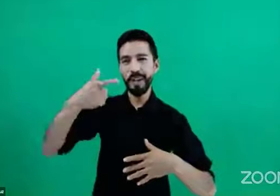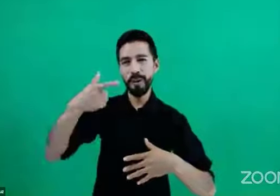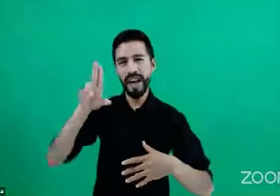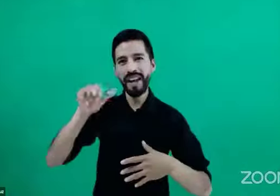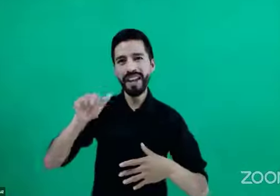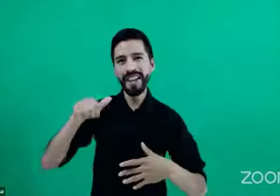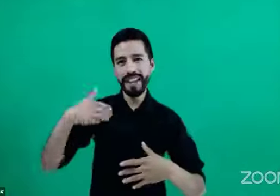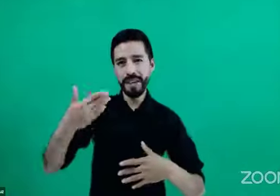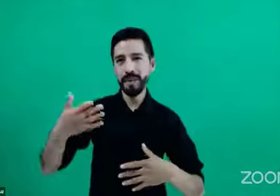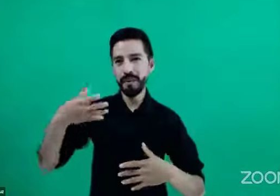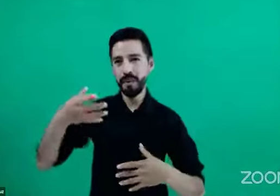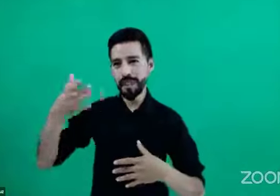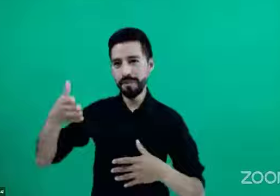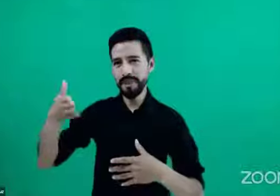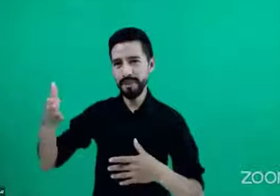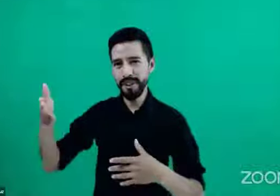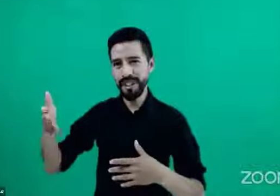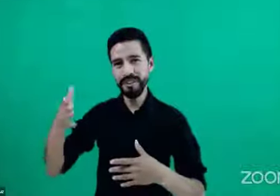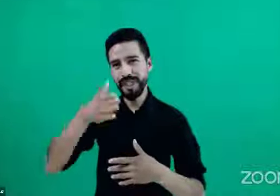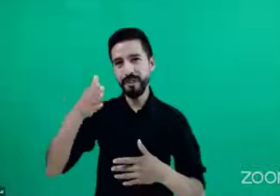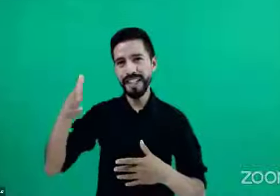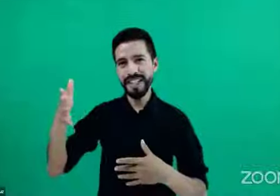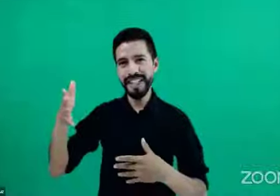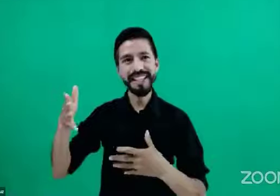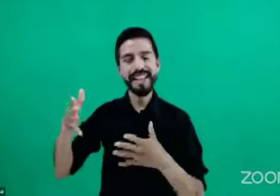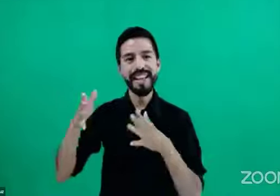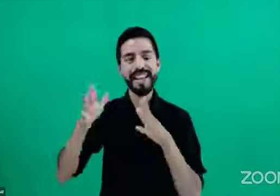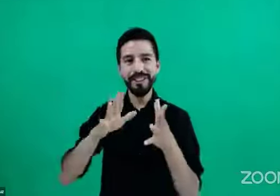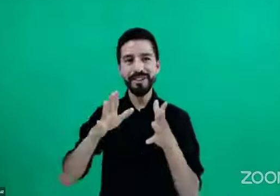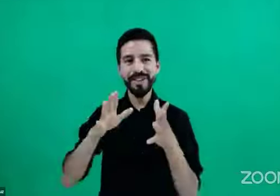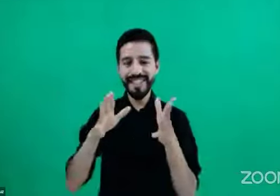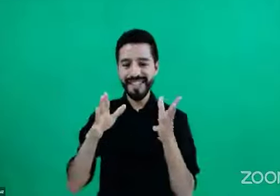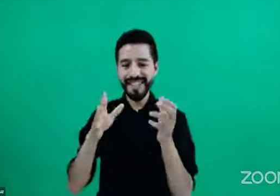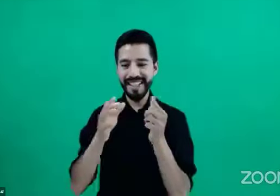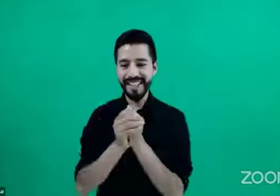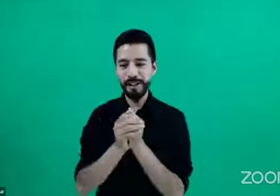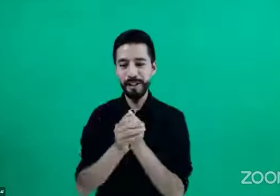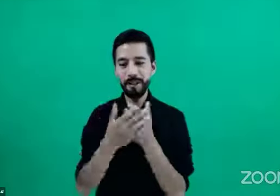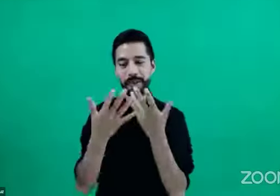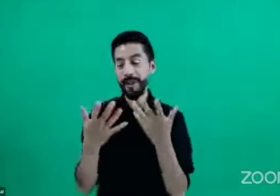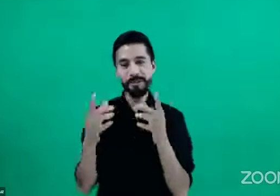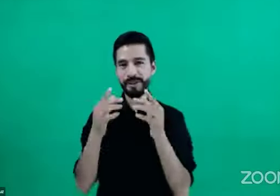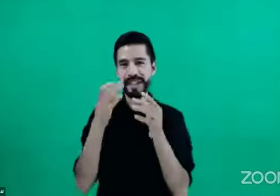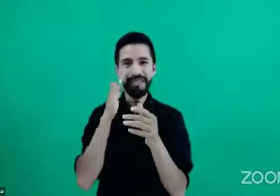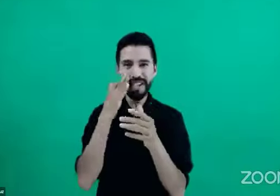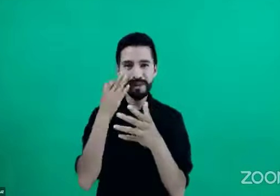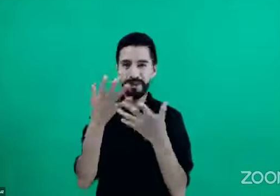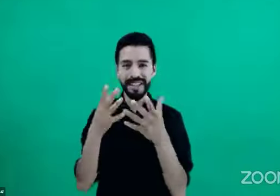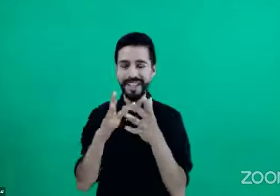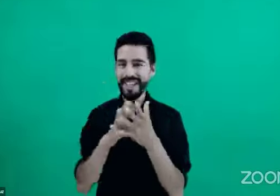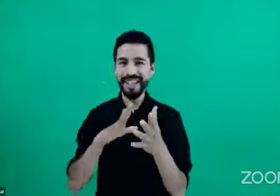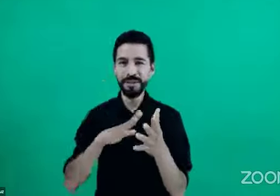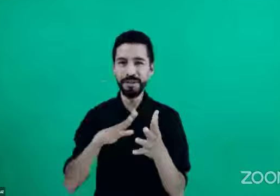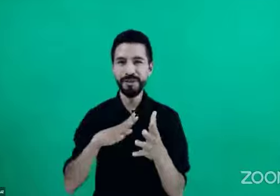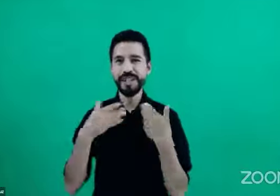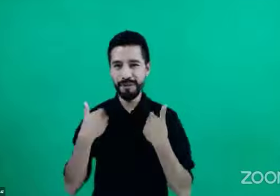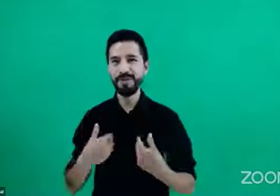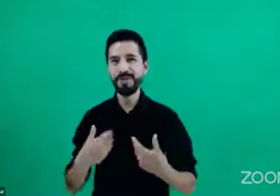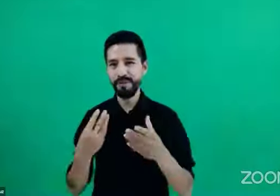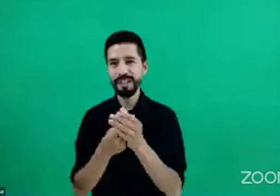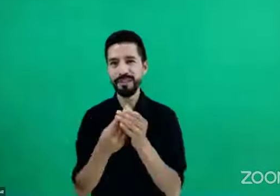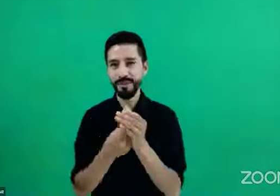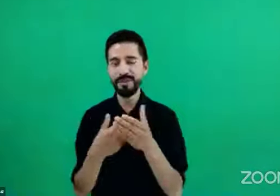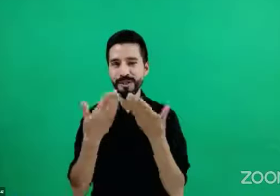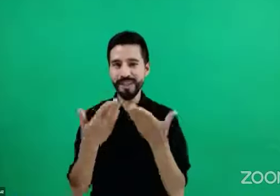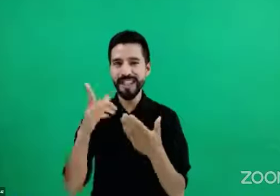palabra lengua como término correcto, lengua de señas. Entonces, lo pueden buscar en Facebook y ahí hay cursos. También